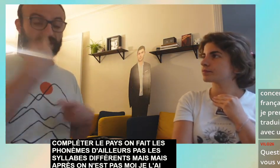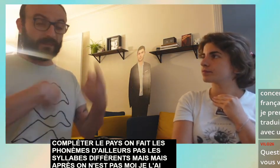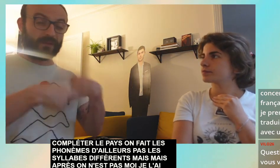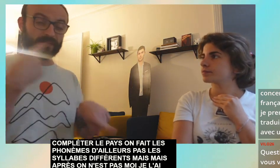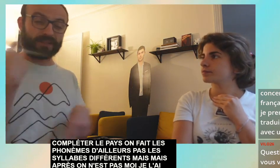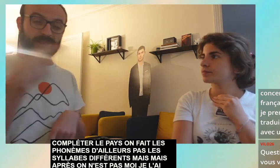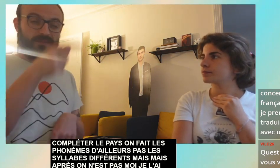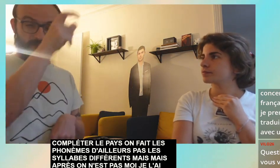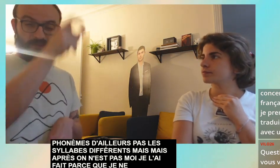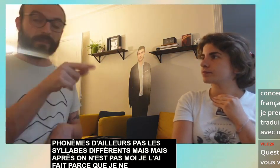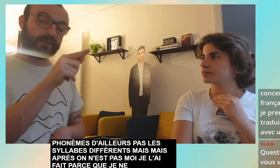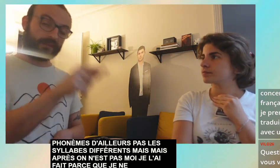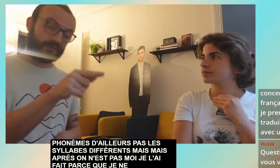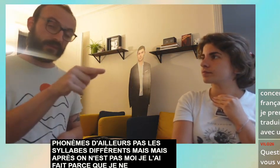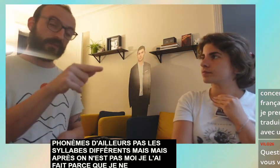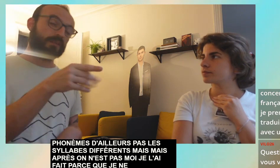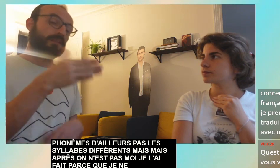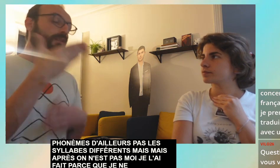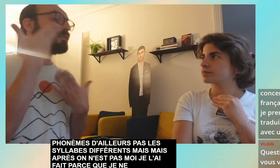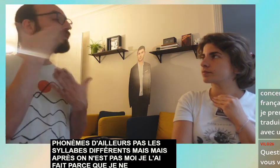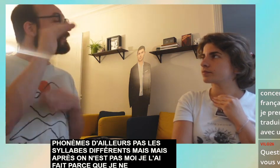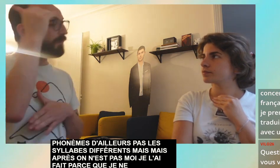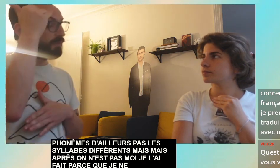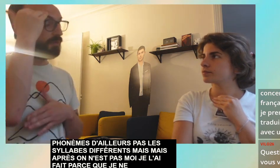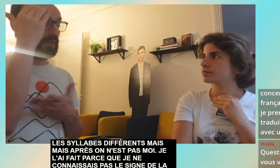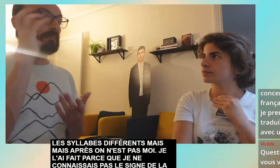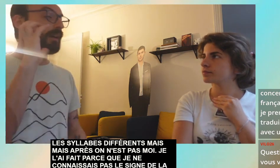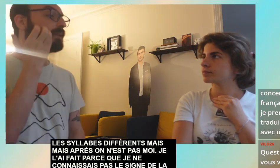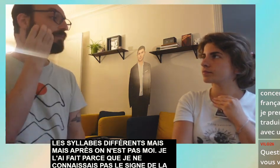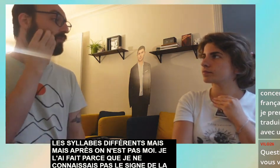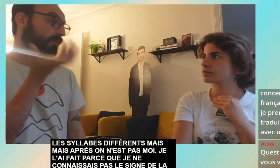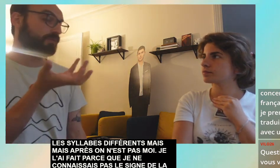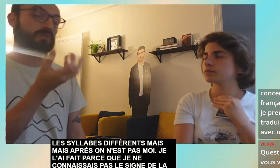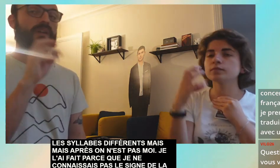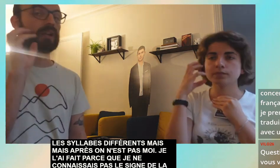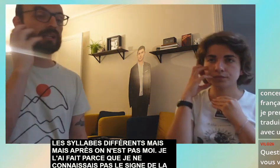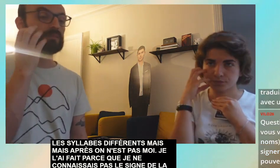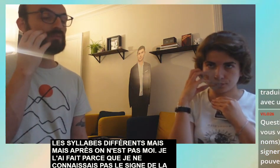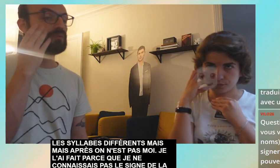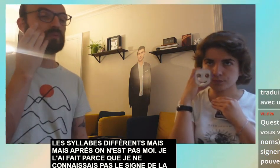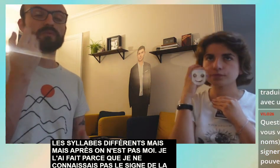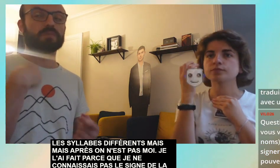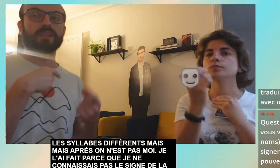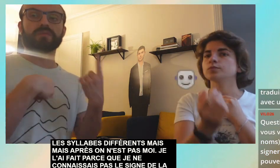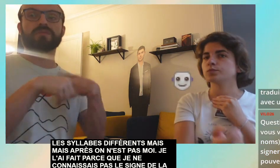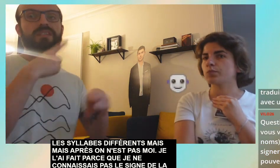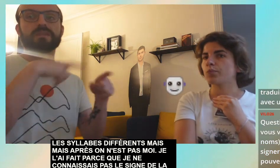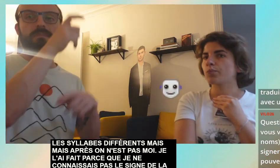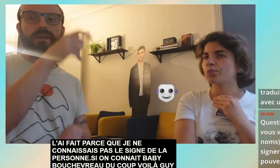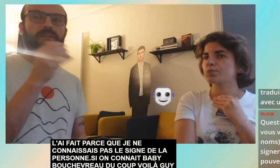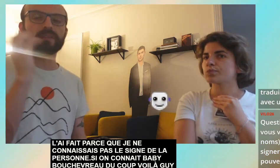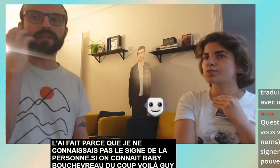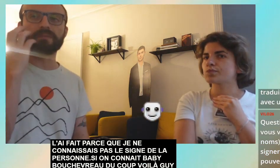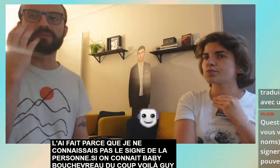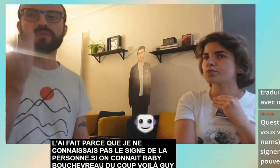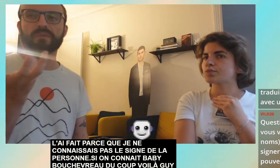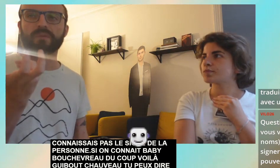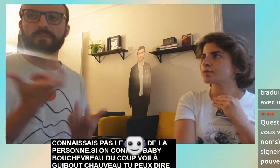pas le signe de la personne. Si on le connaît, bah, Guy Bouchauveau, du coup, voilà, Guy Bouchauveau, tu peux dire je signe personne Guy Bouchauveau, par